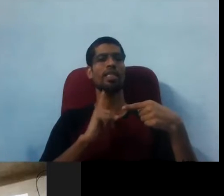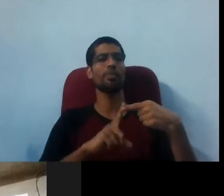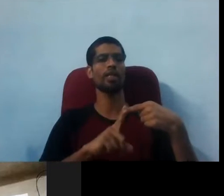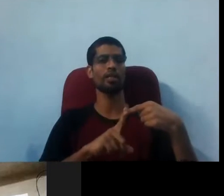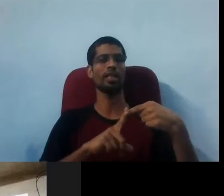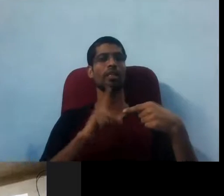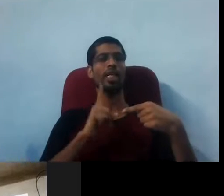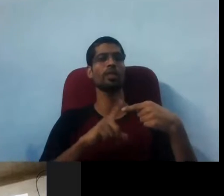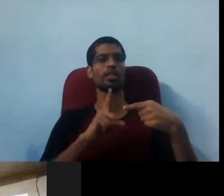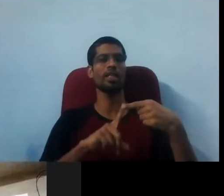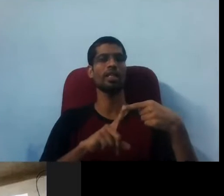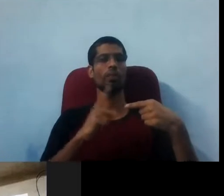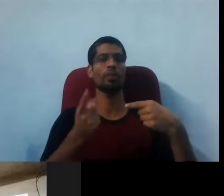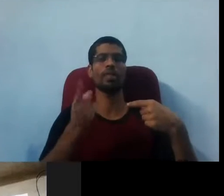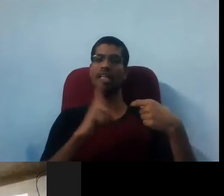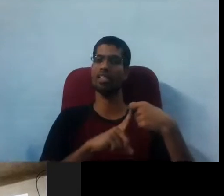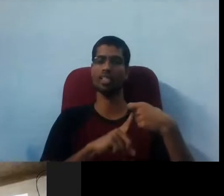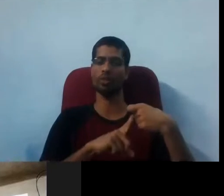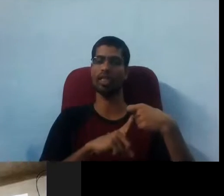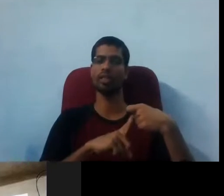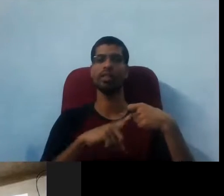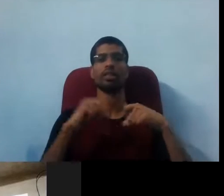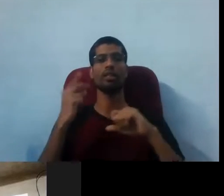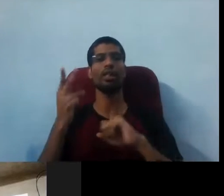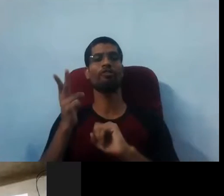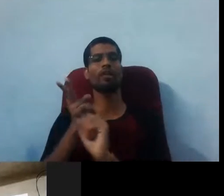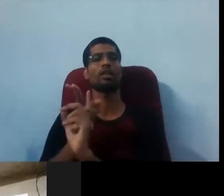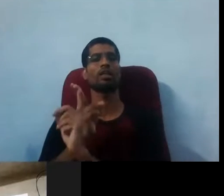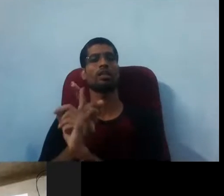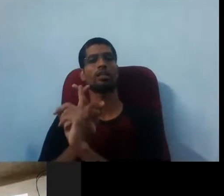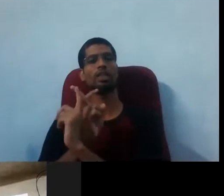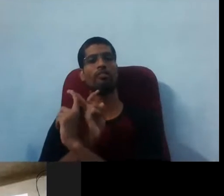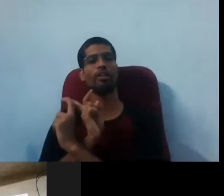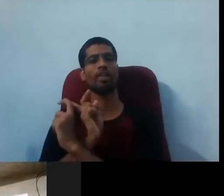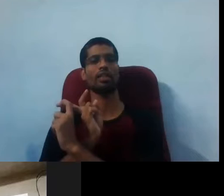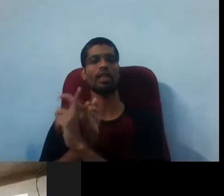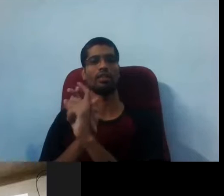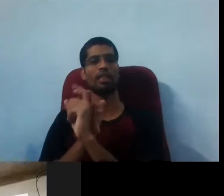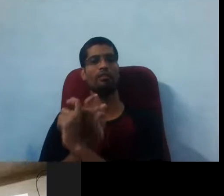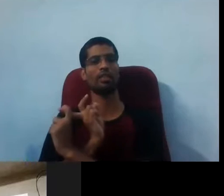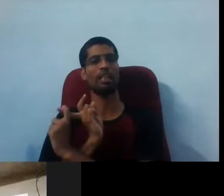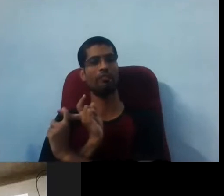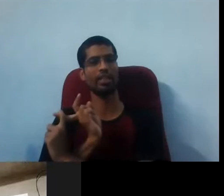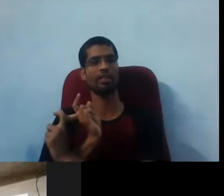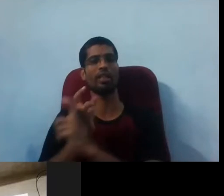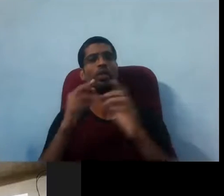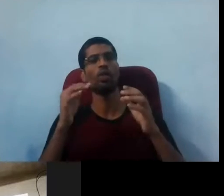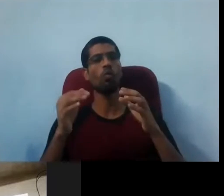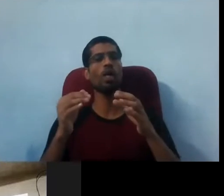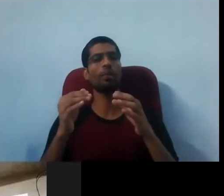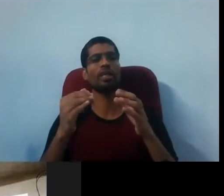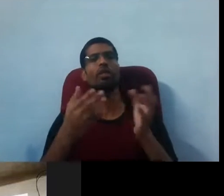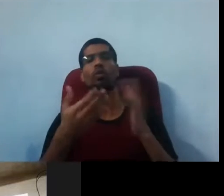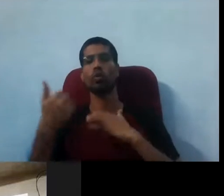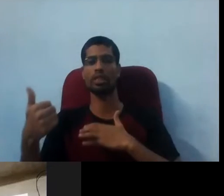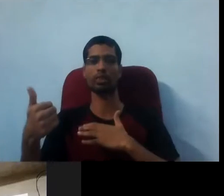कार्बोनेट्स कहां पर रहता है, कार्बोनेट्स कहां रहता है, वहां पर कॉल्सिनेशन होता है। जहां पर सल्फर रहता है, जहां पर सल्फाइड रहता है,